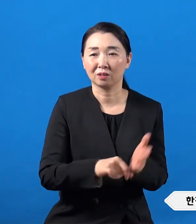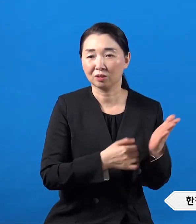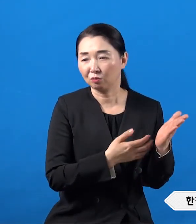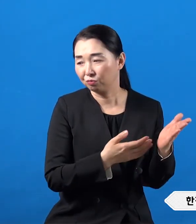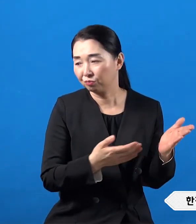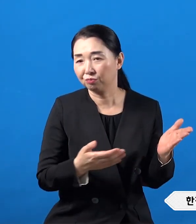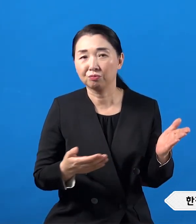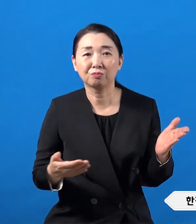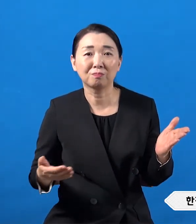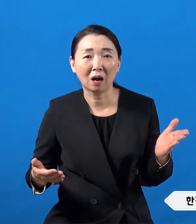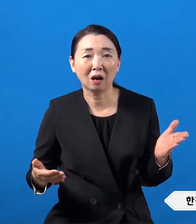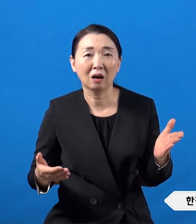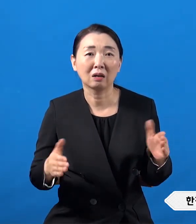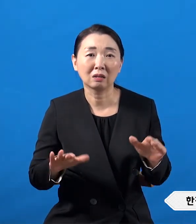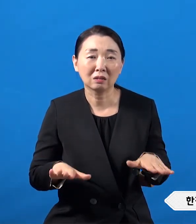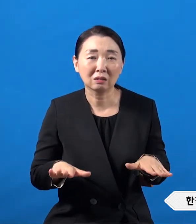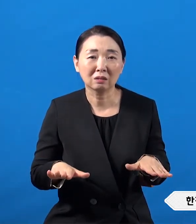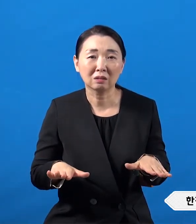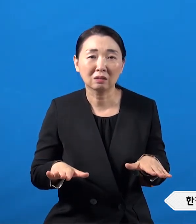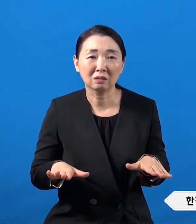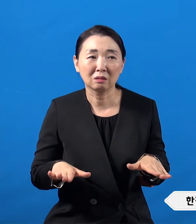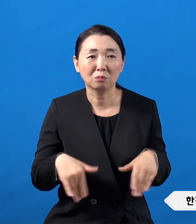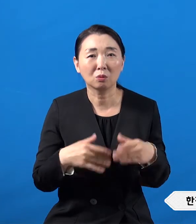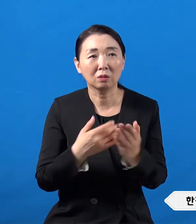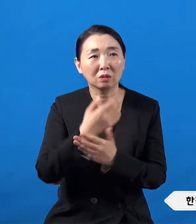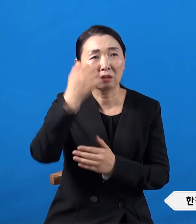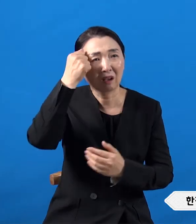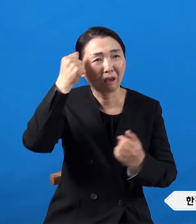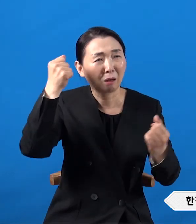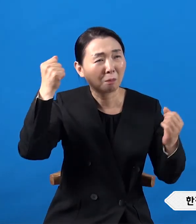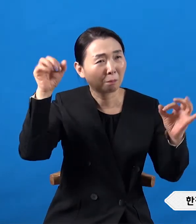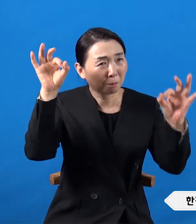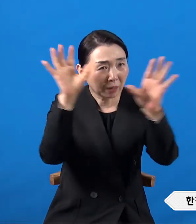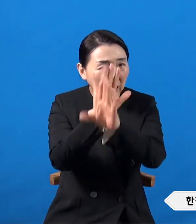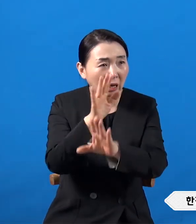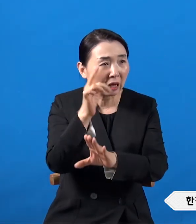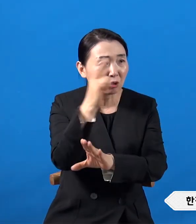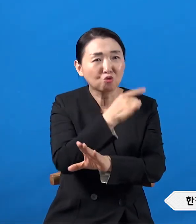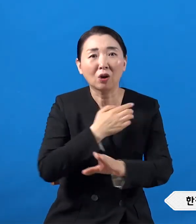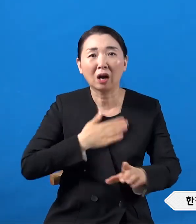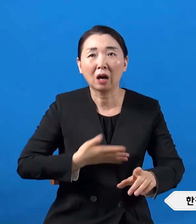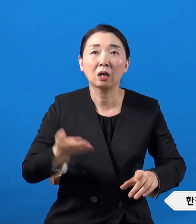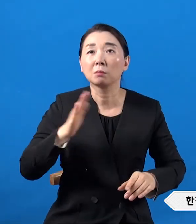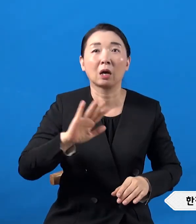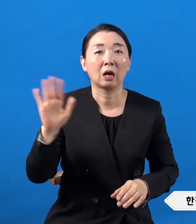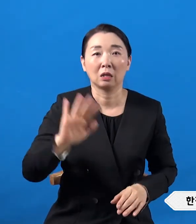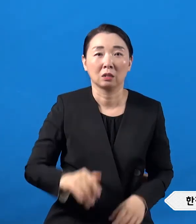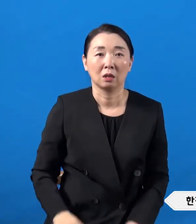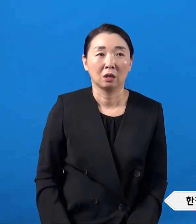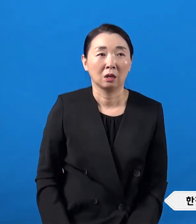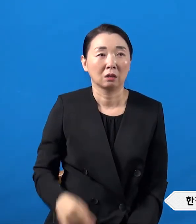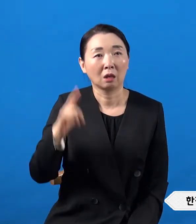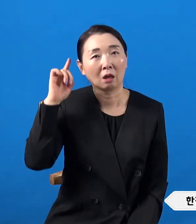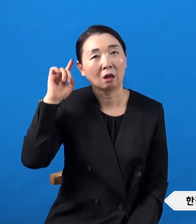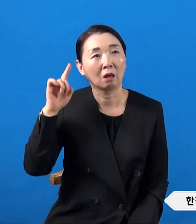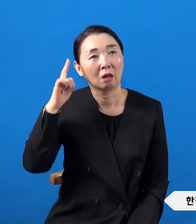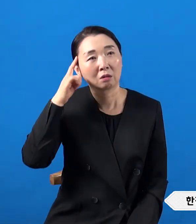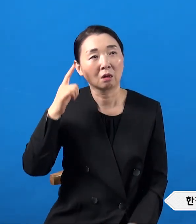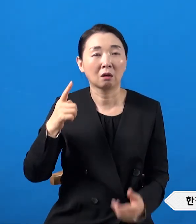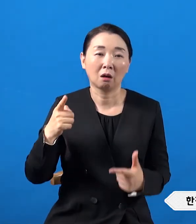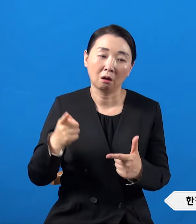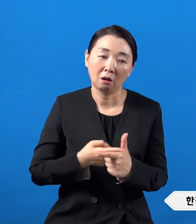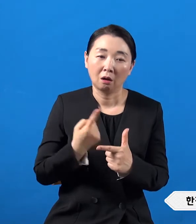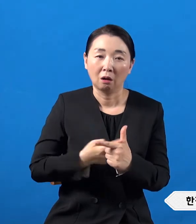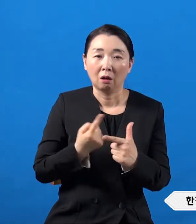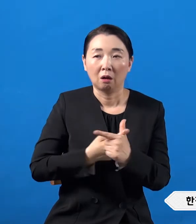세월이 지나면서 이제 그게 다 기억에서 사라진 줄 알았는데 아니었습니다. 무의식 가운데